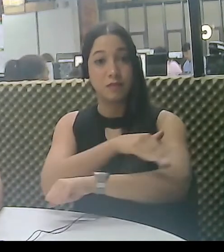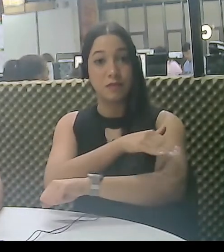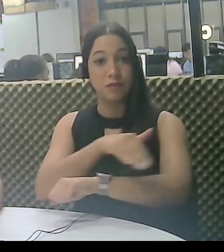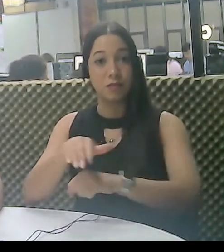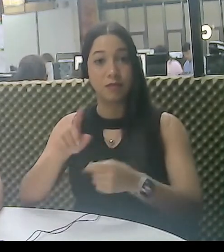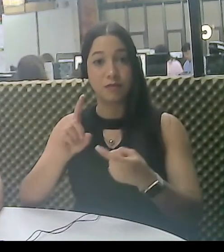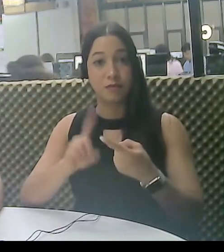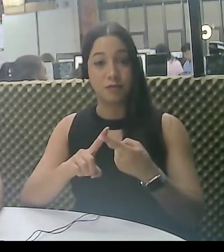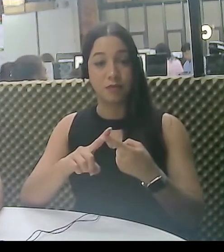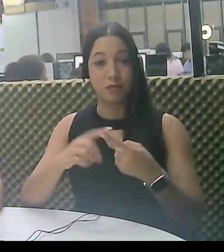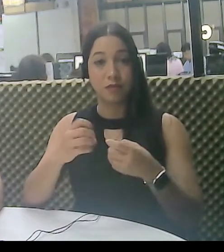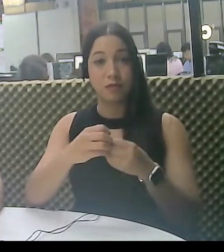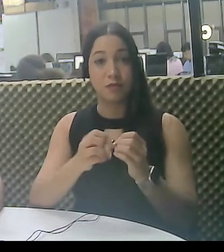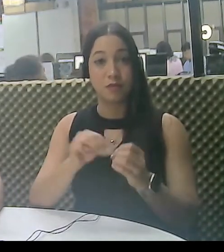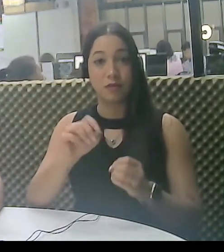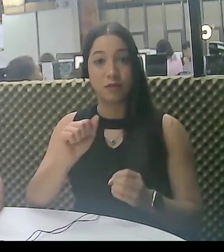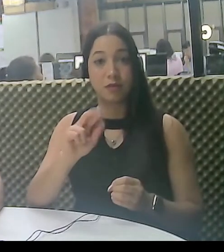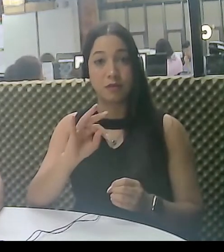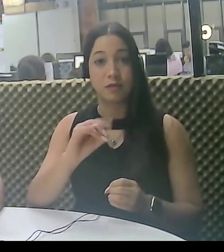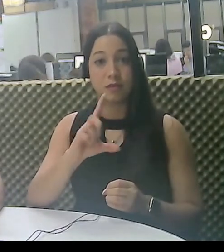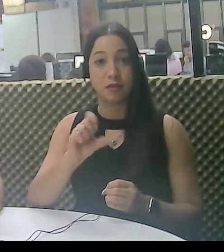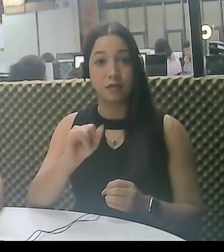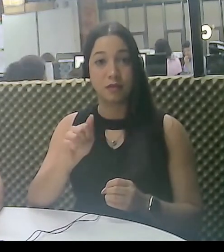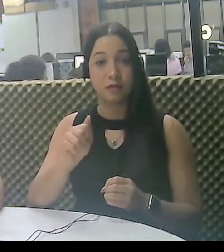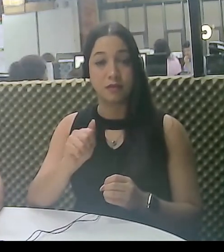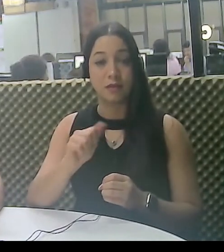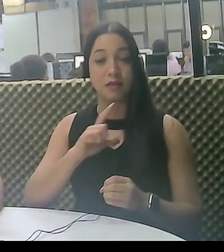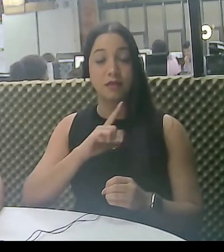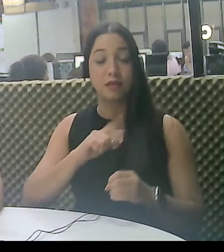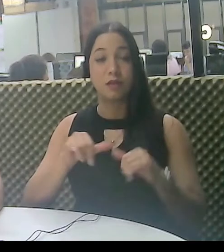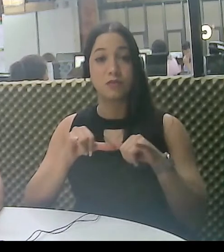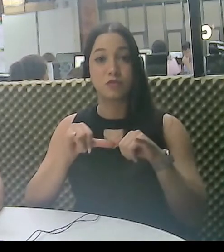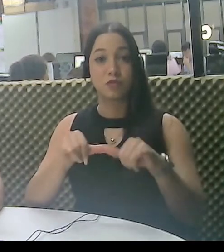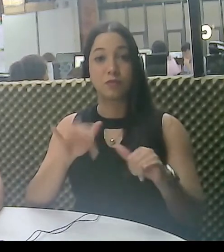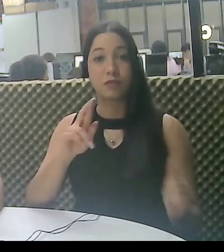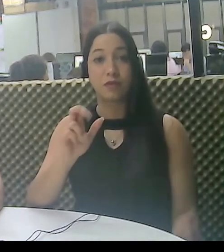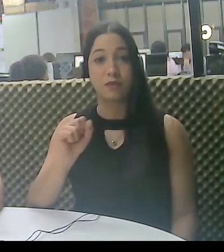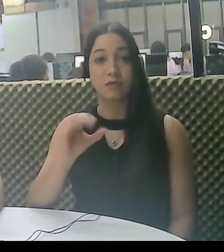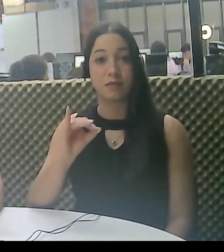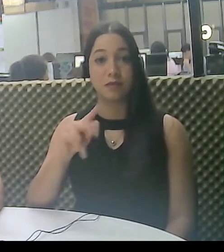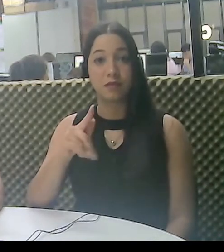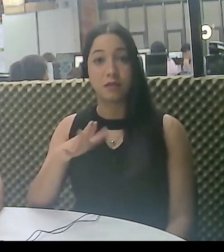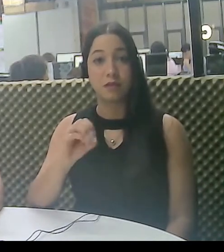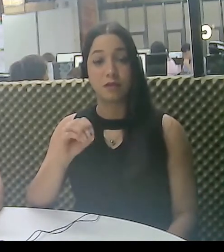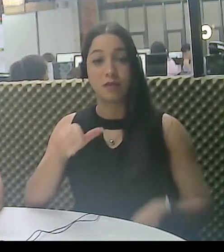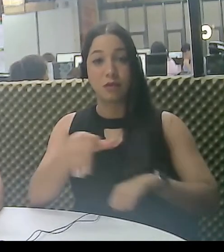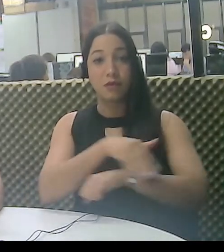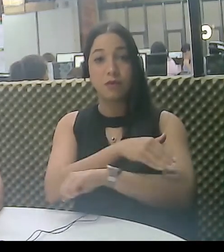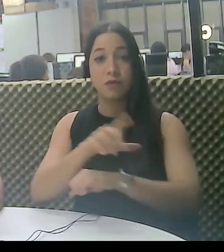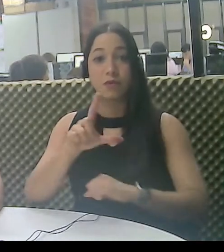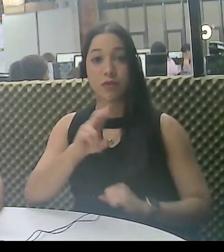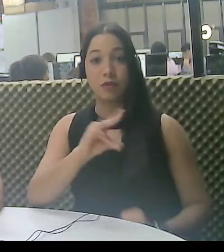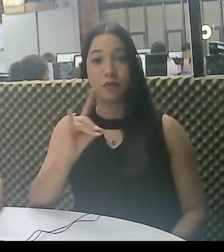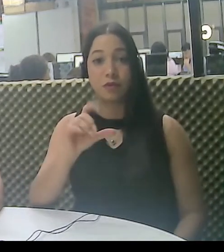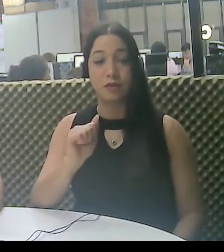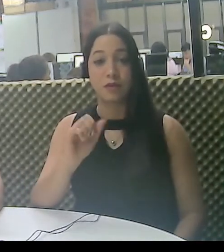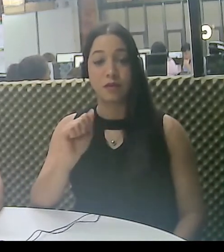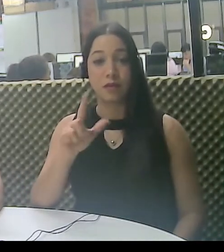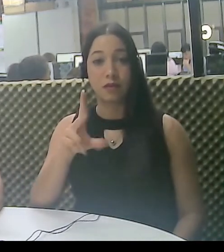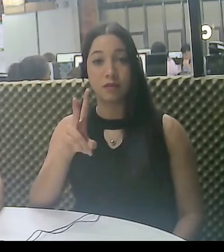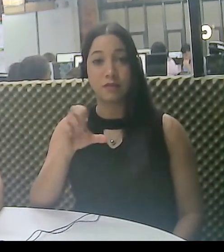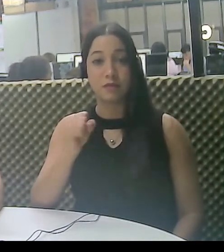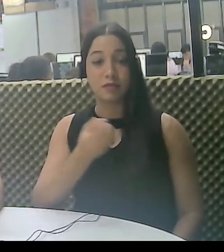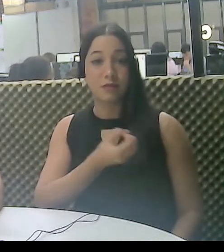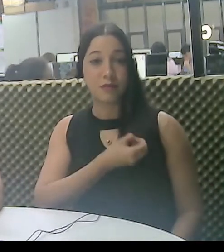endereços. No distrito de Martinésia, na mercearia do Francisquinho, que fica na Avenida Luzia Alves Borges,